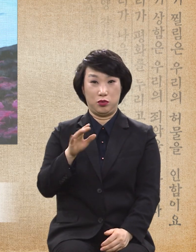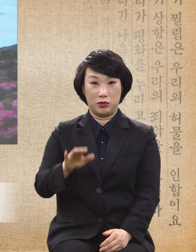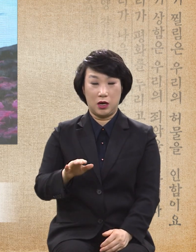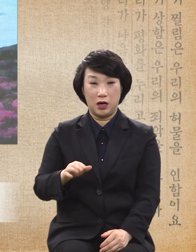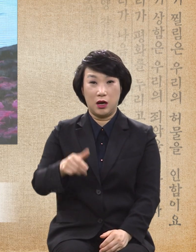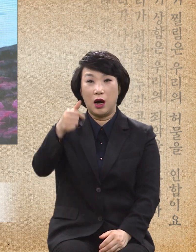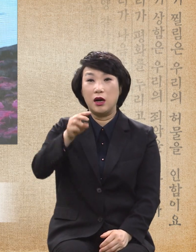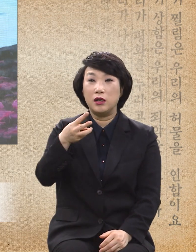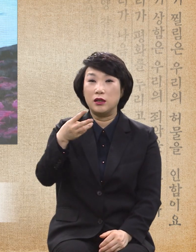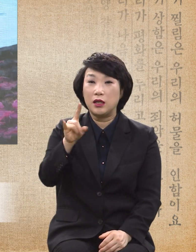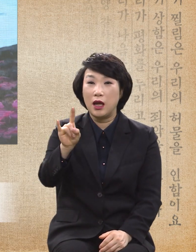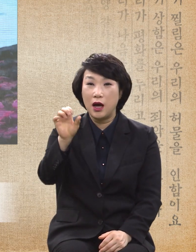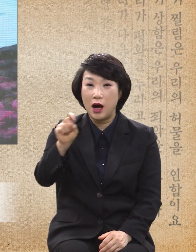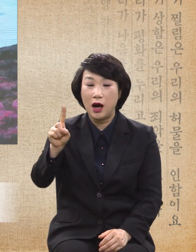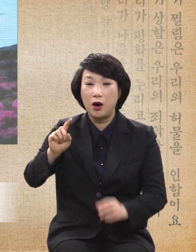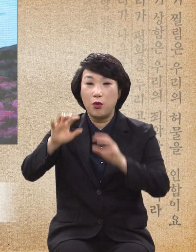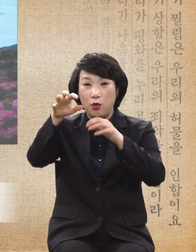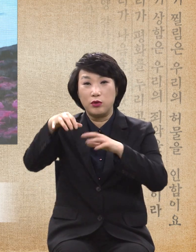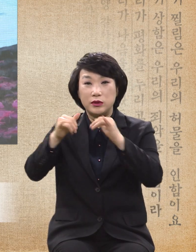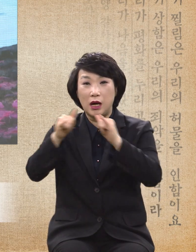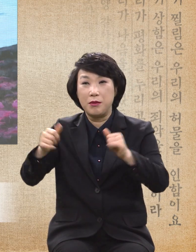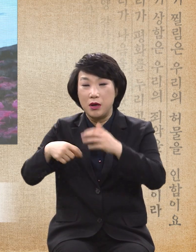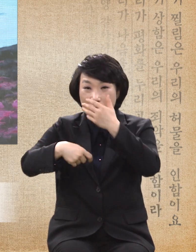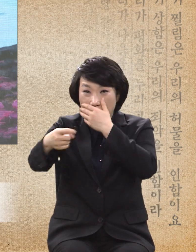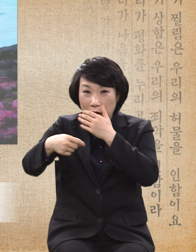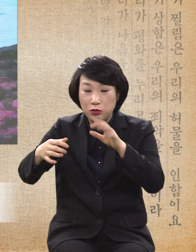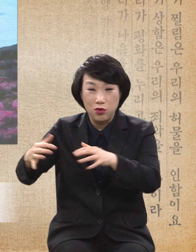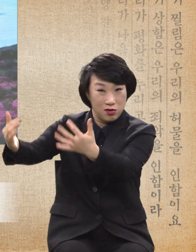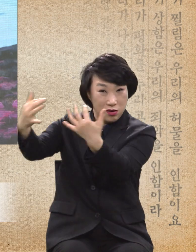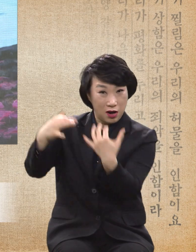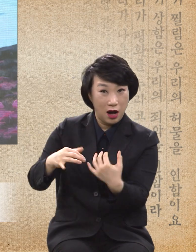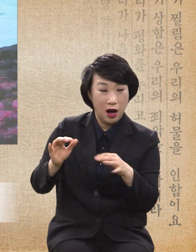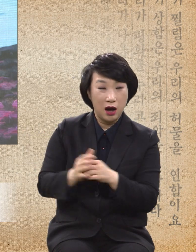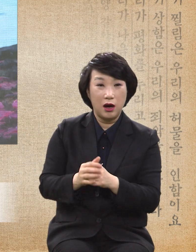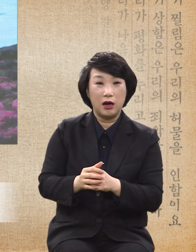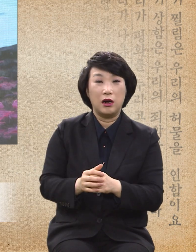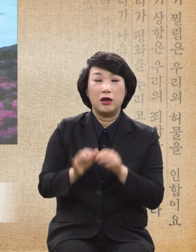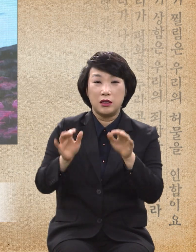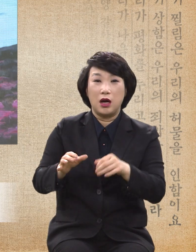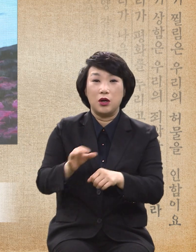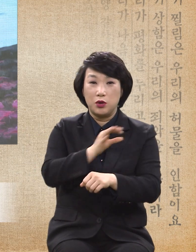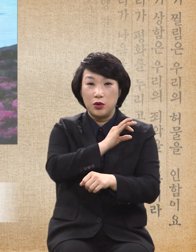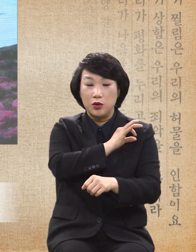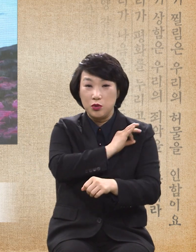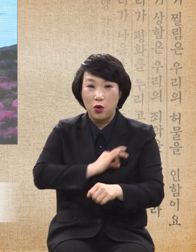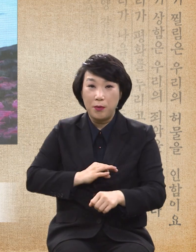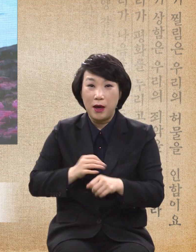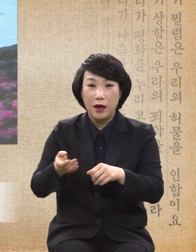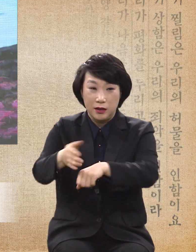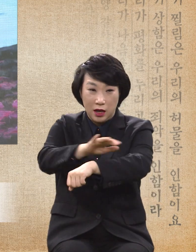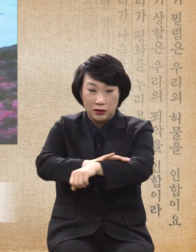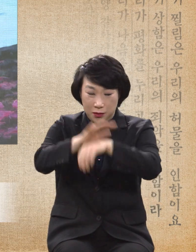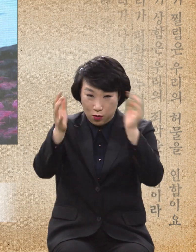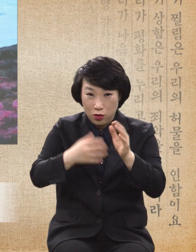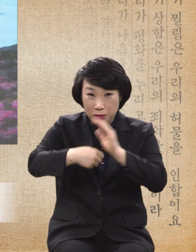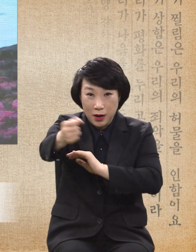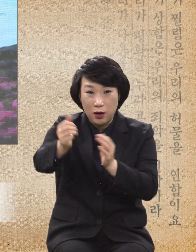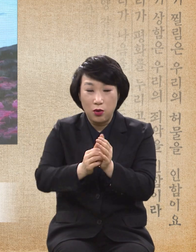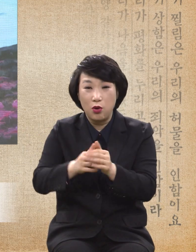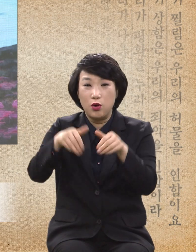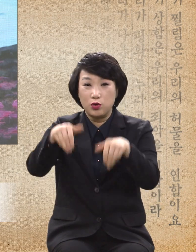또 갈대아 사람이 강도가 되어서 욥의 약대를 빼앗고 종들을 칼로